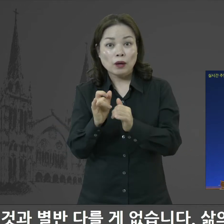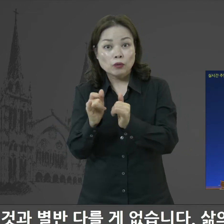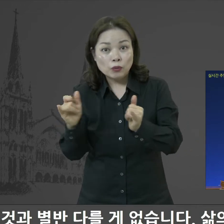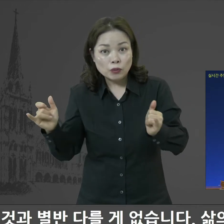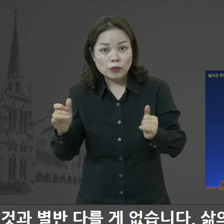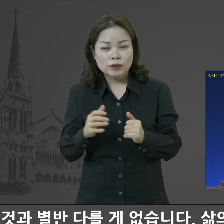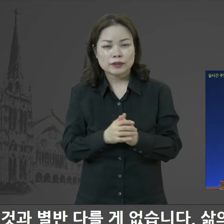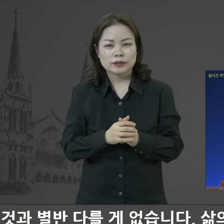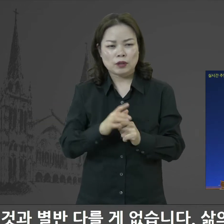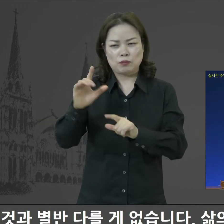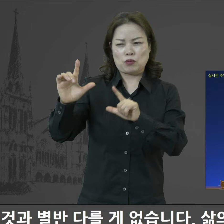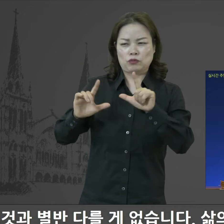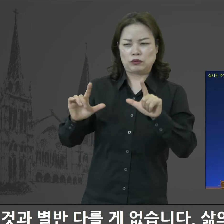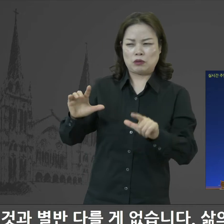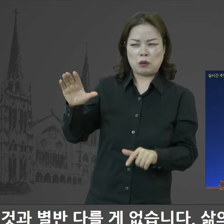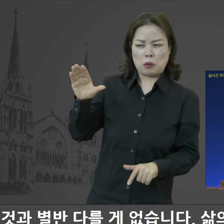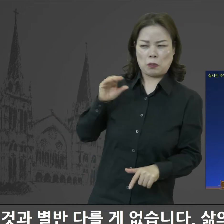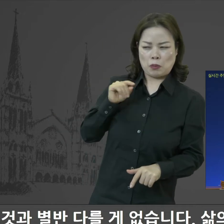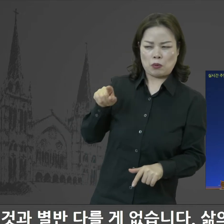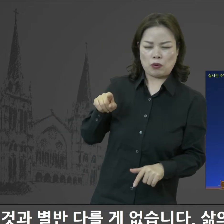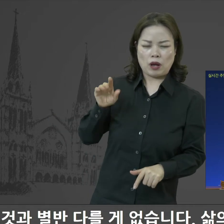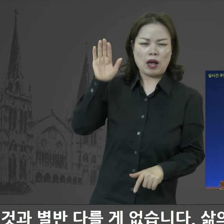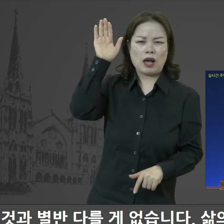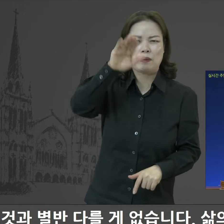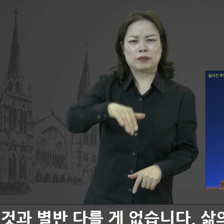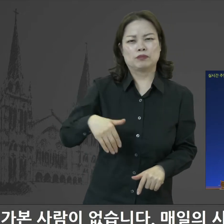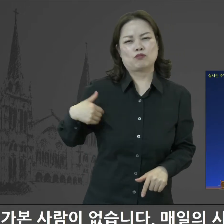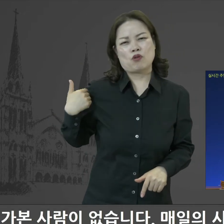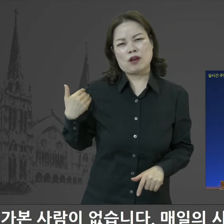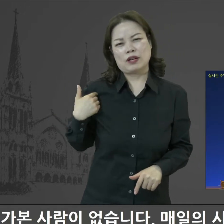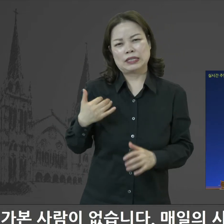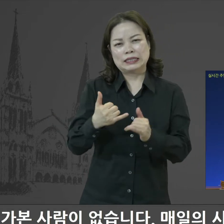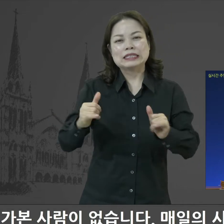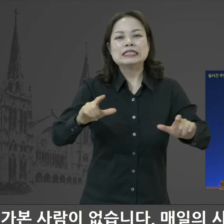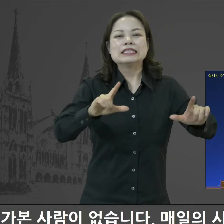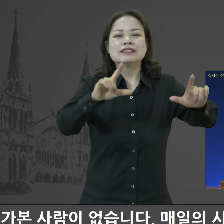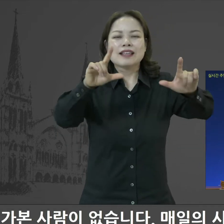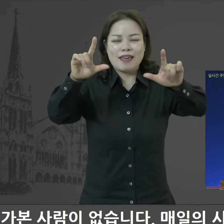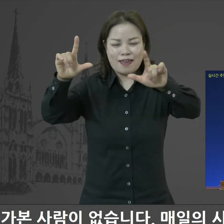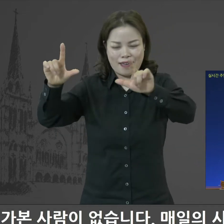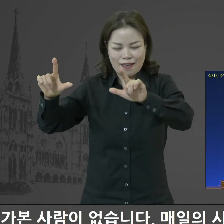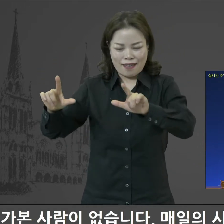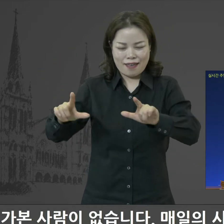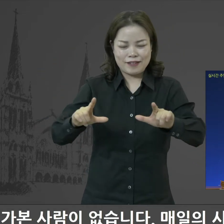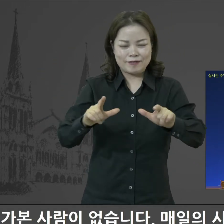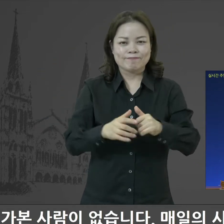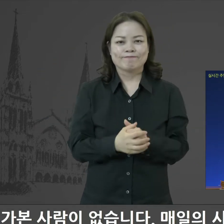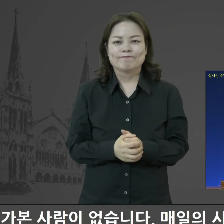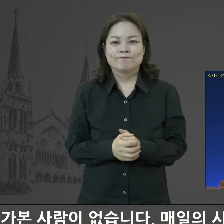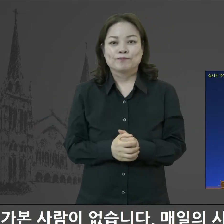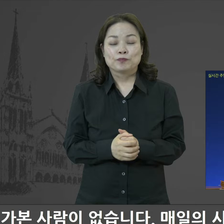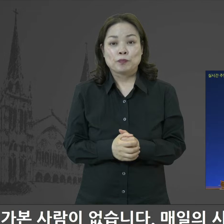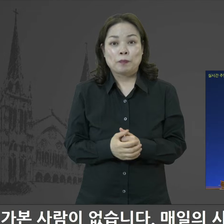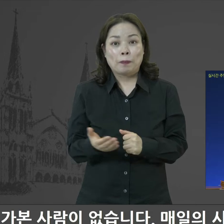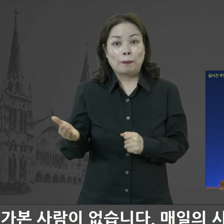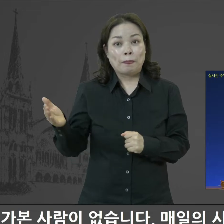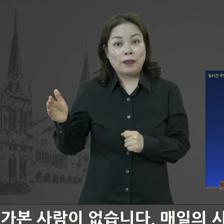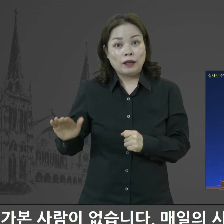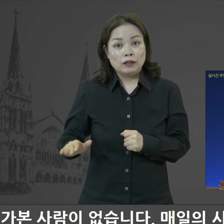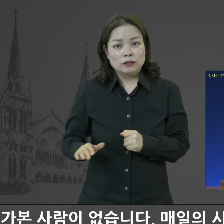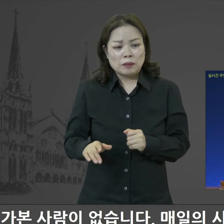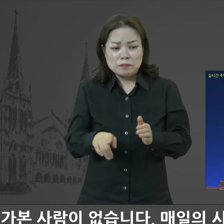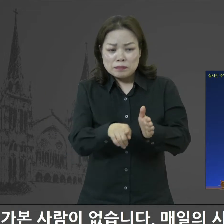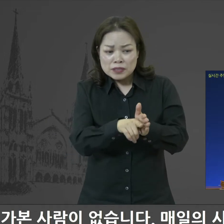이들은 이러한 모습을 보면서 한치 앞도 모르는 인생이다라는 말을 하곤 합니다. 그런데